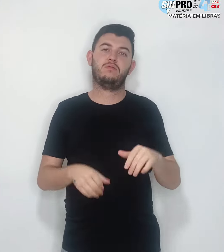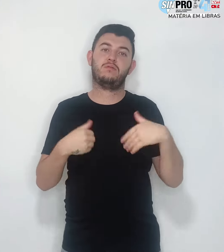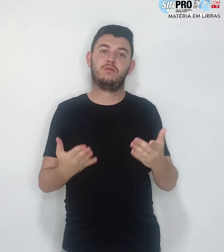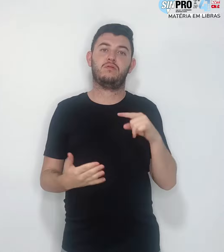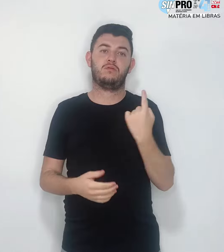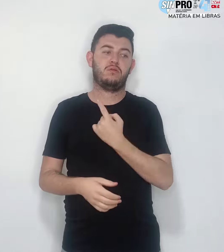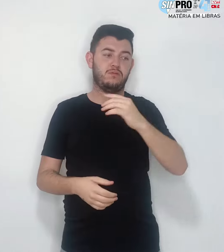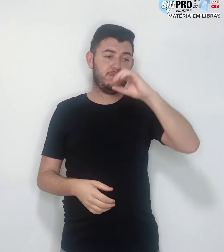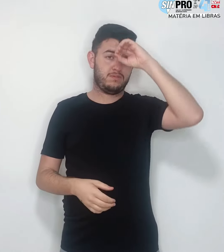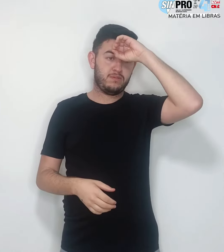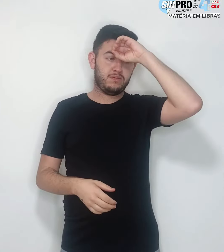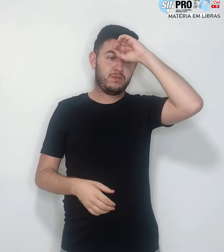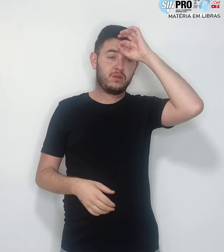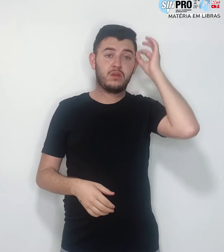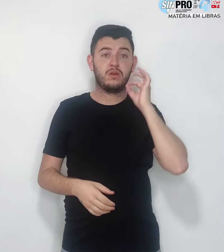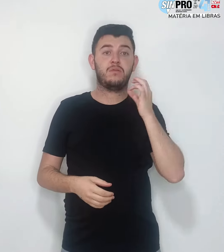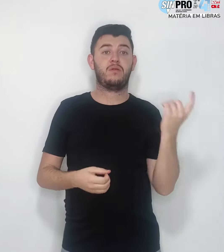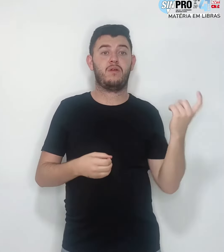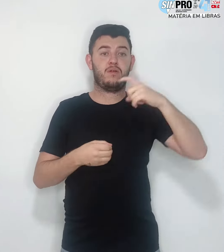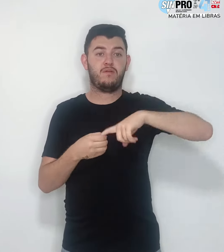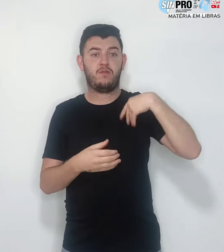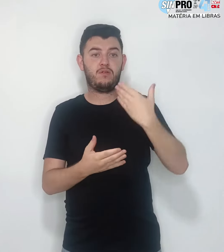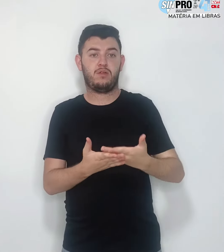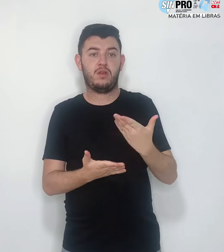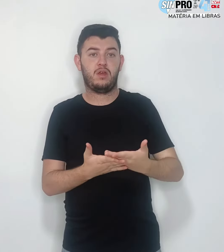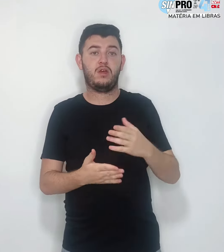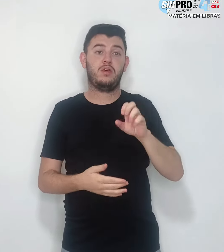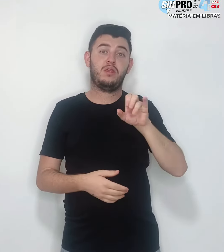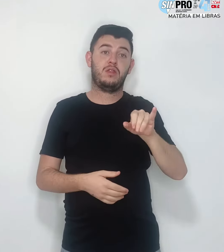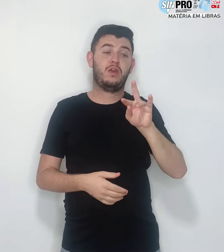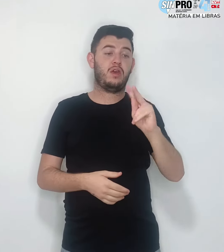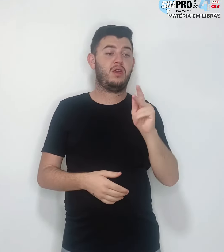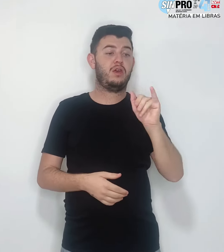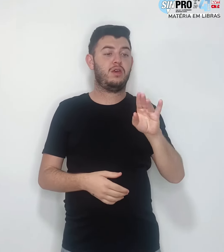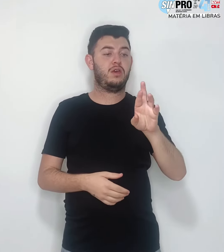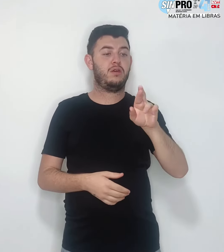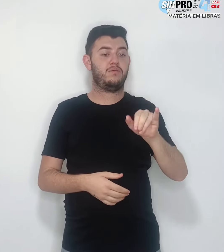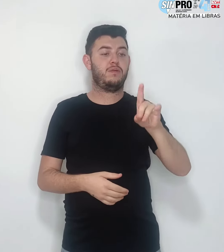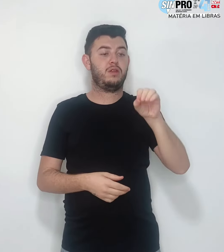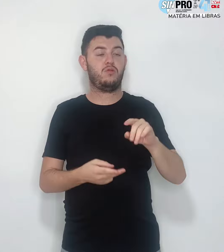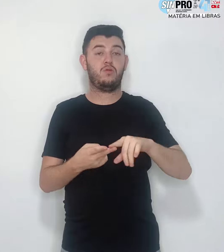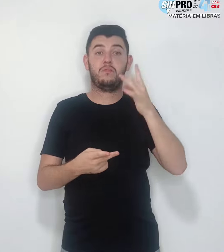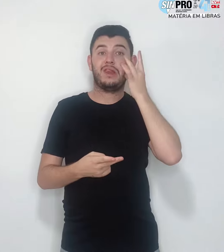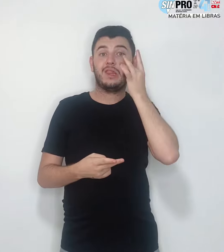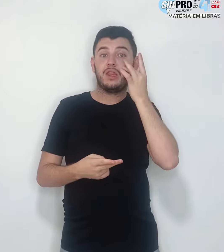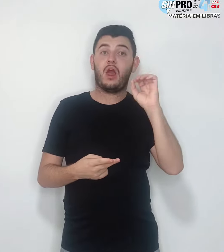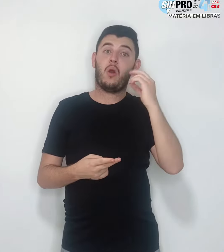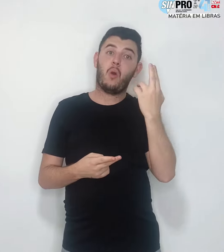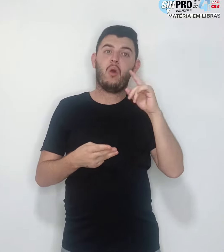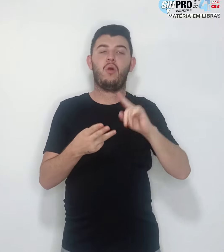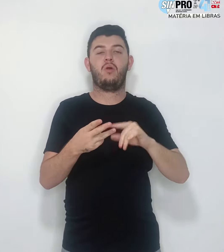as condições de retorno às aulas, se será híbrido, presencial ou se ainda remoto.